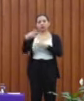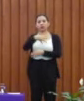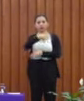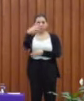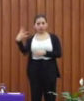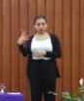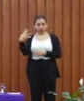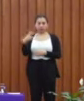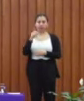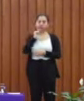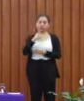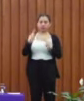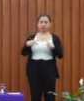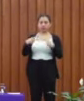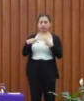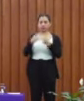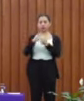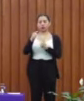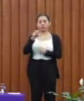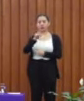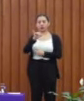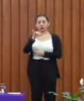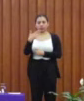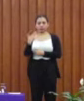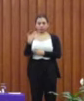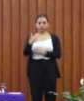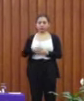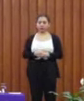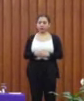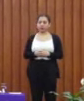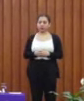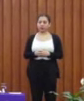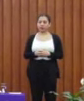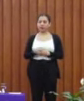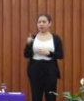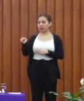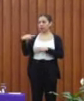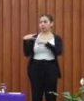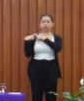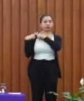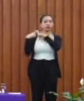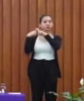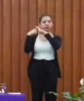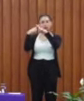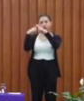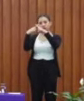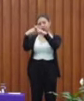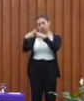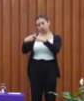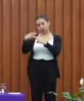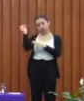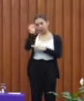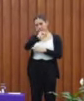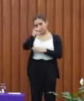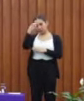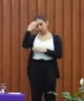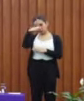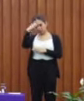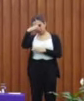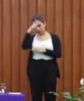con VIH. Y también es importante mencionar que tiene una larga trayectoria y además es consejero de